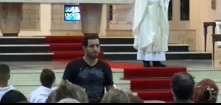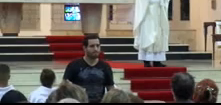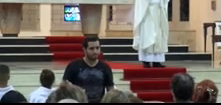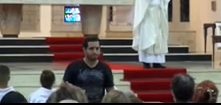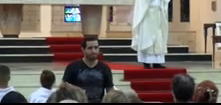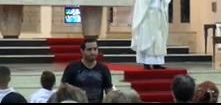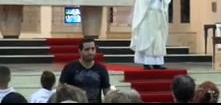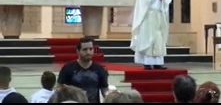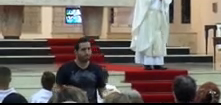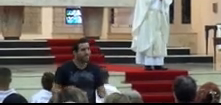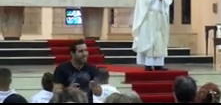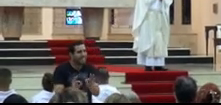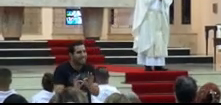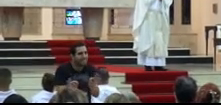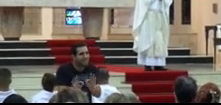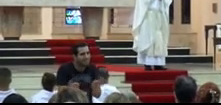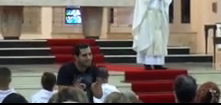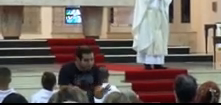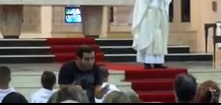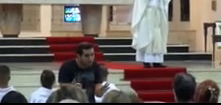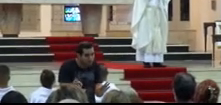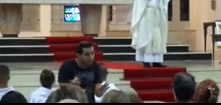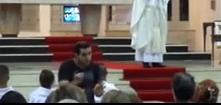e sejam humildes.